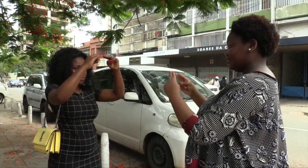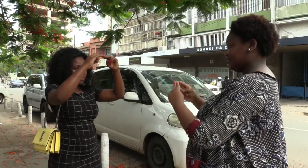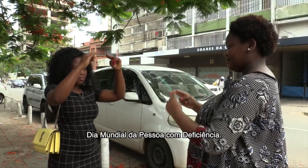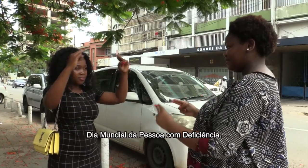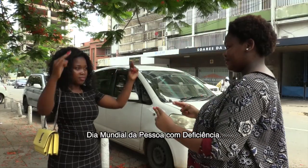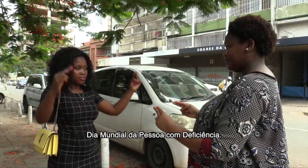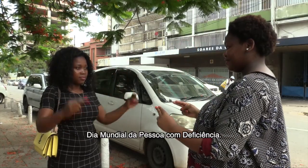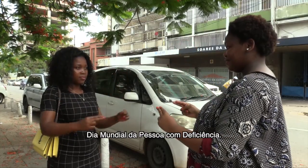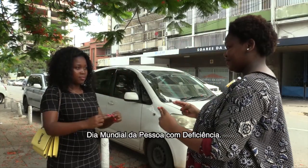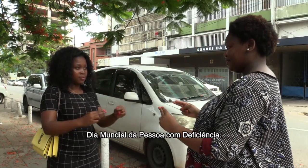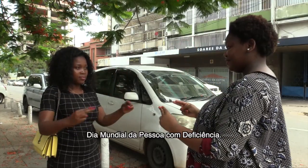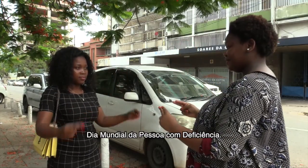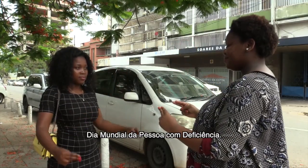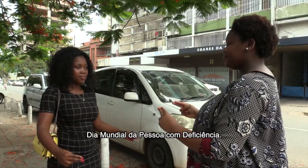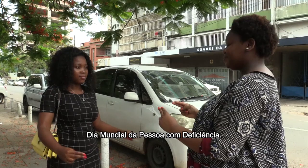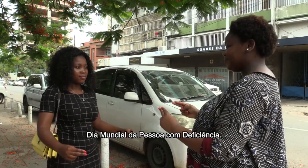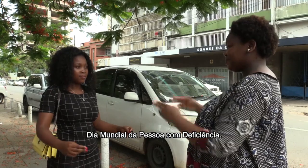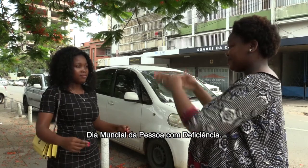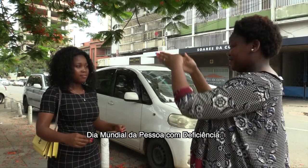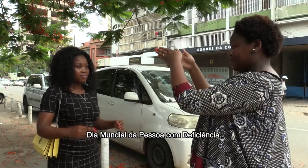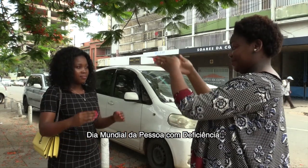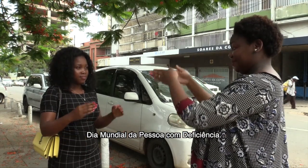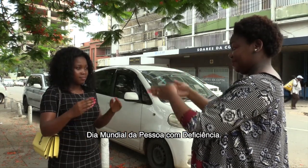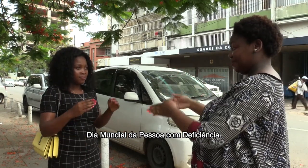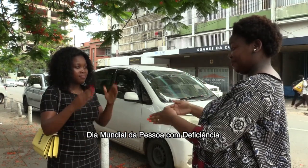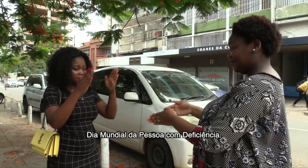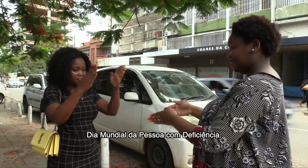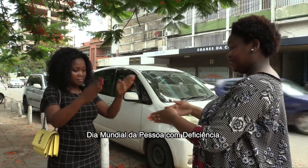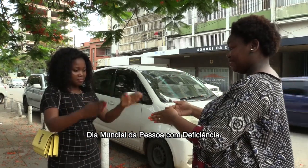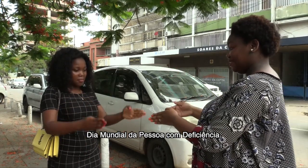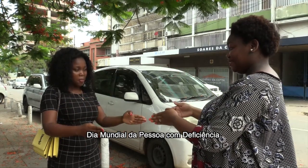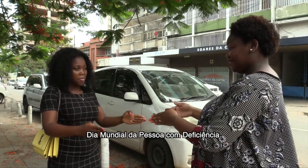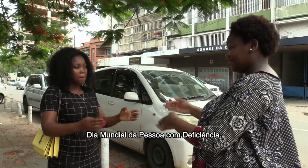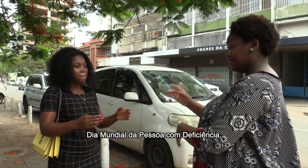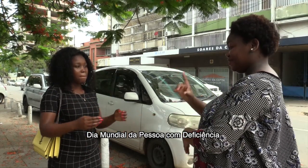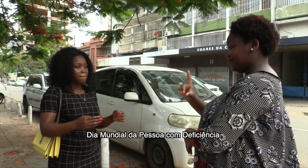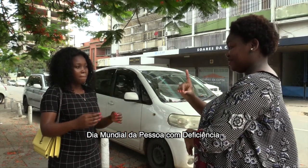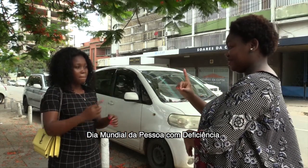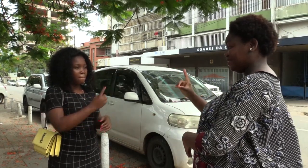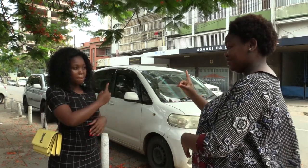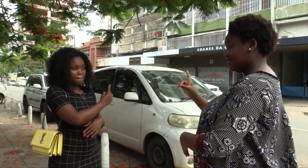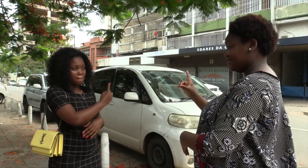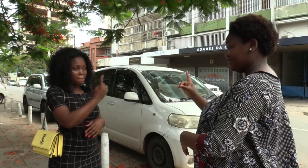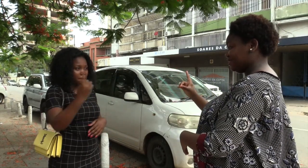Dia mundial da pessoa com deficiência.